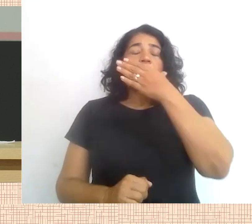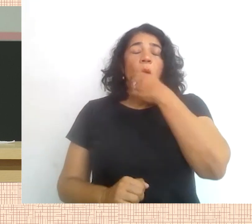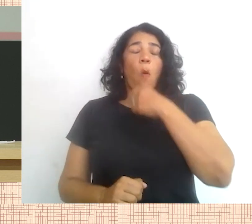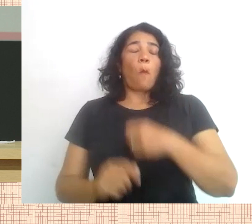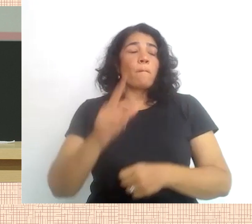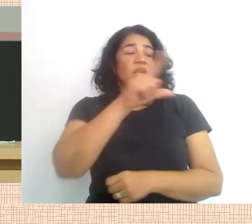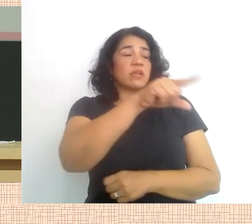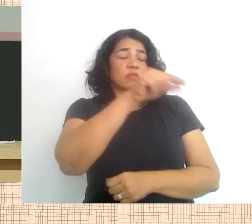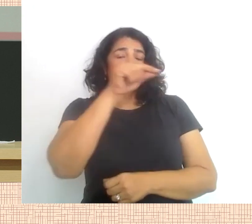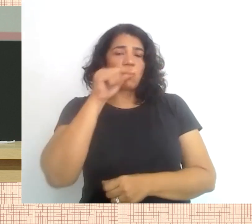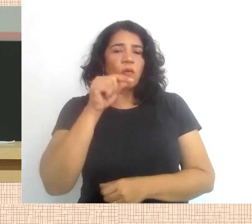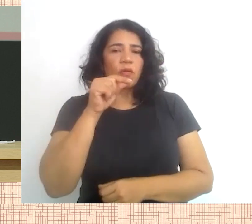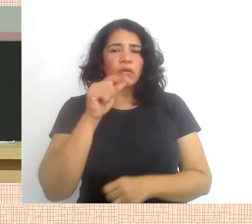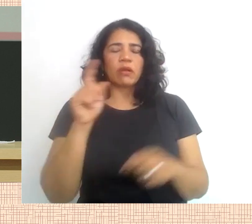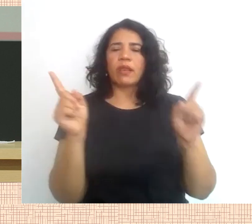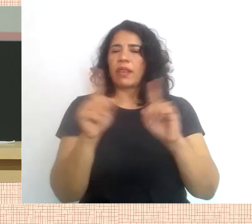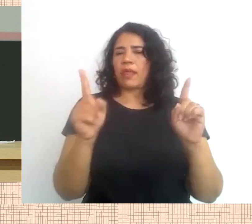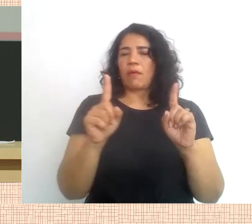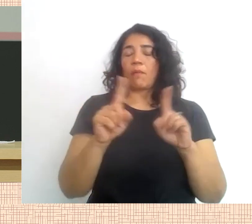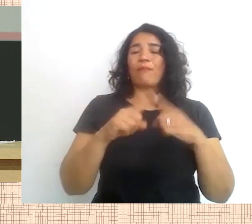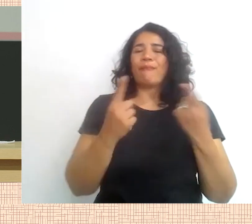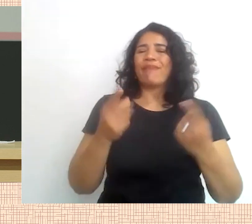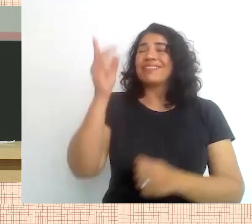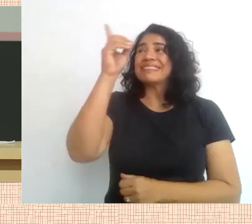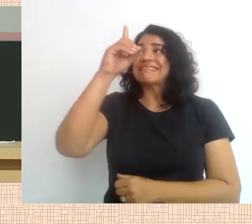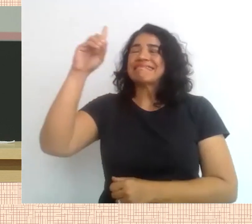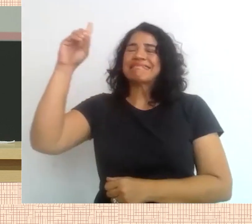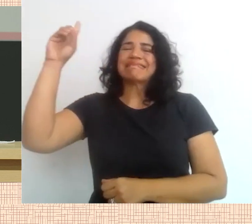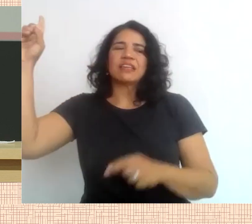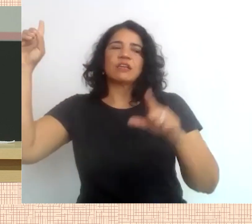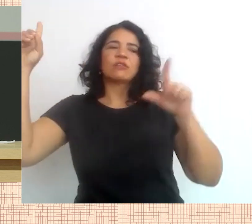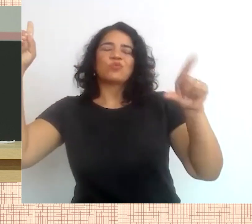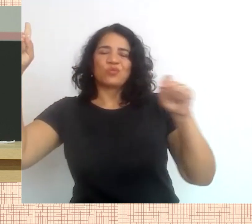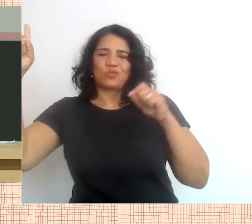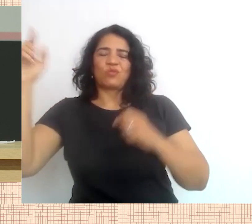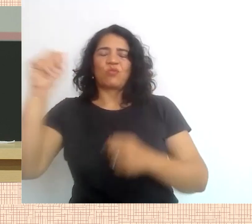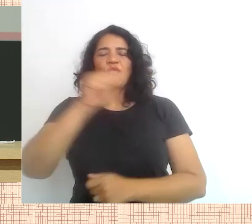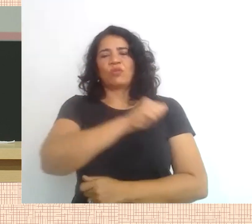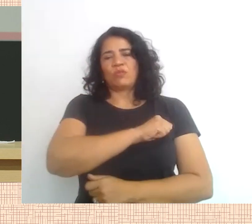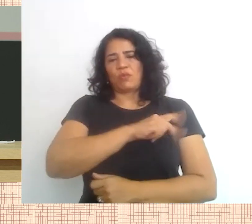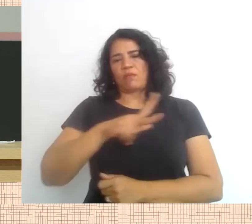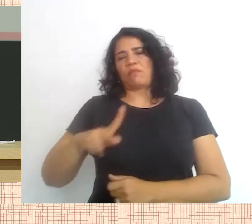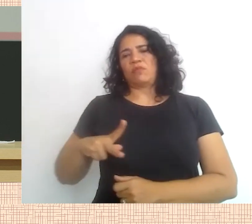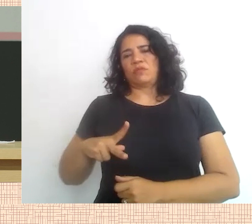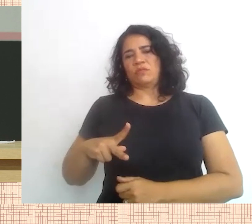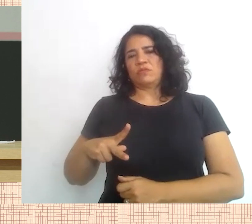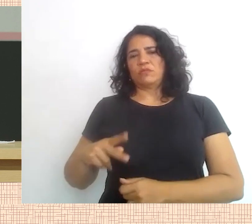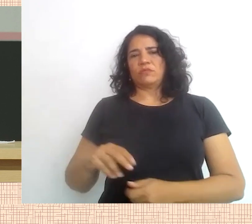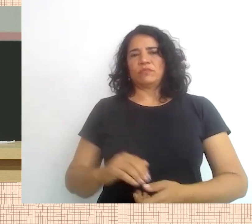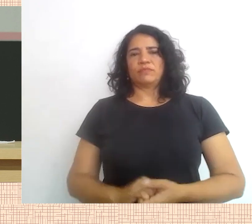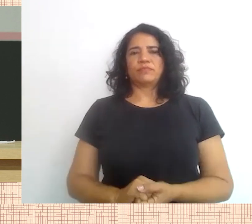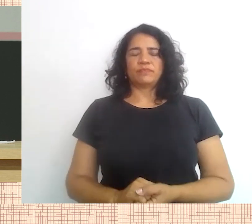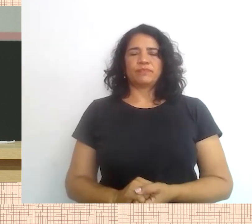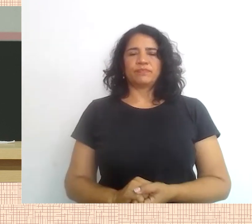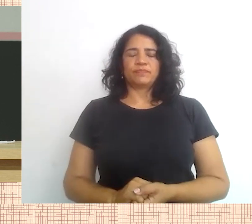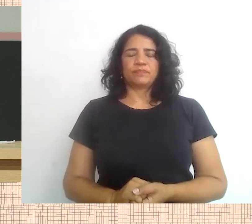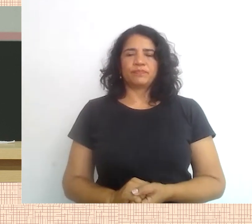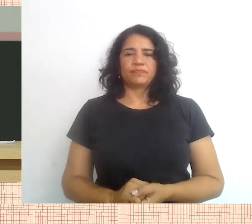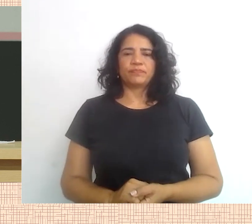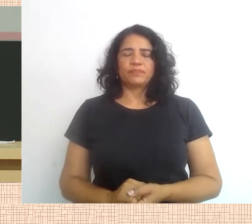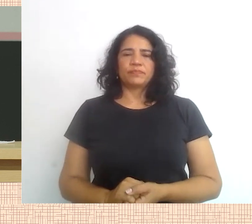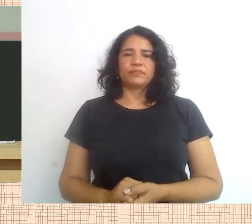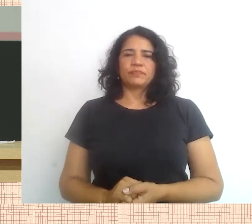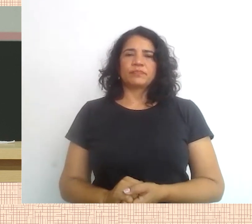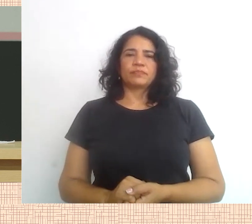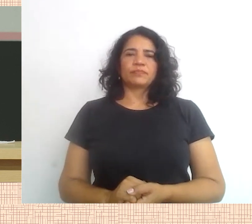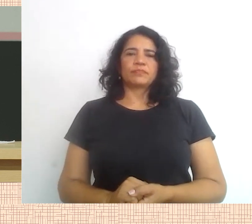Tampouco é algum cargo que vem pela indicação do homem. Irmãos, o nosso mundo político é cheio de indicações,